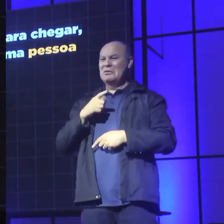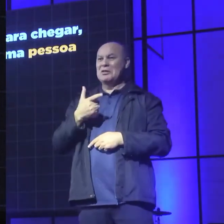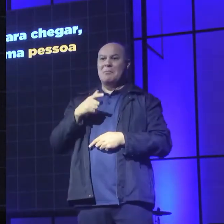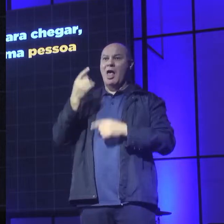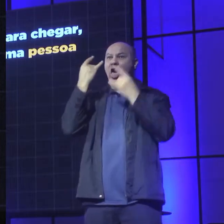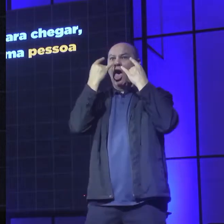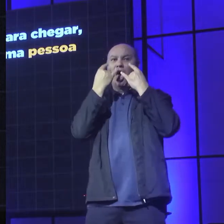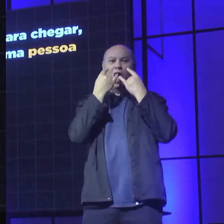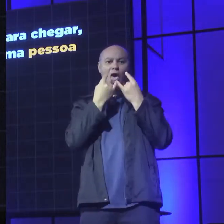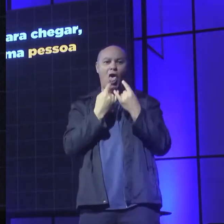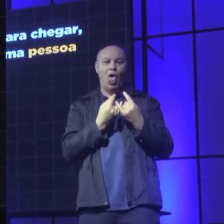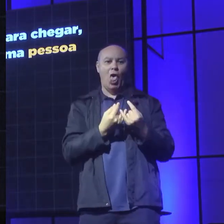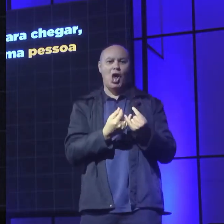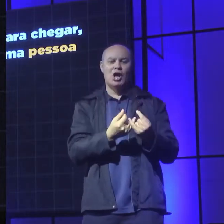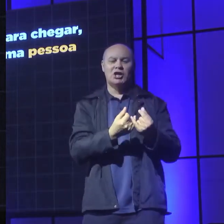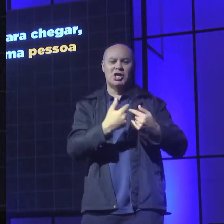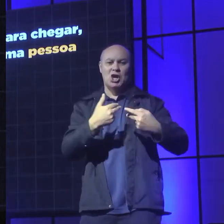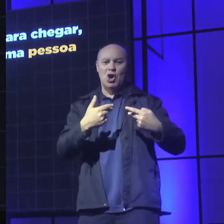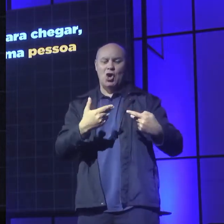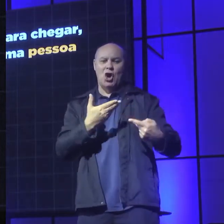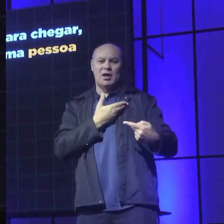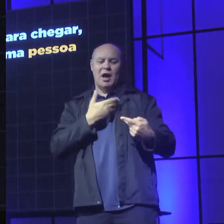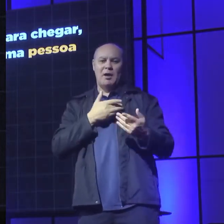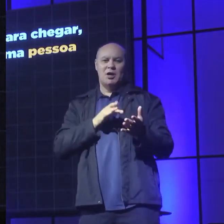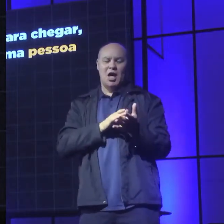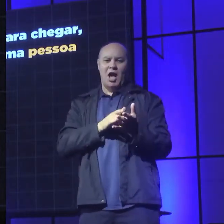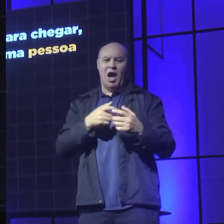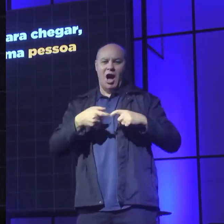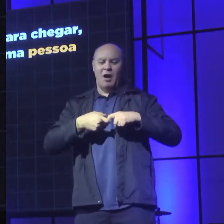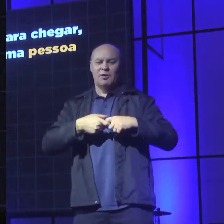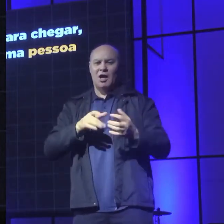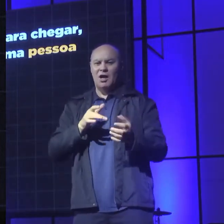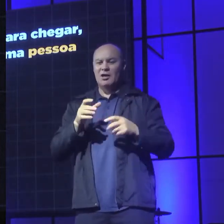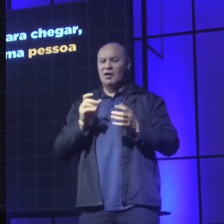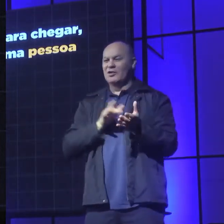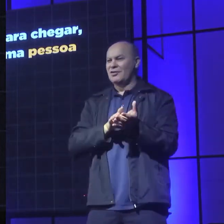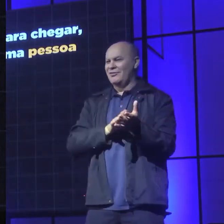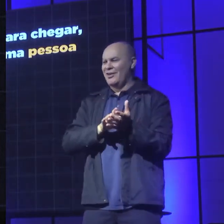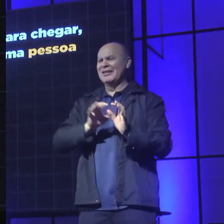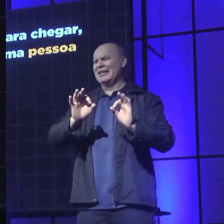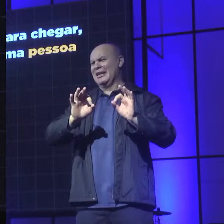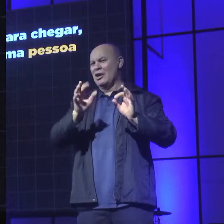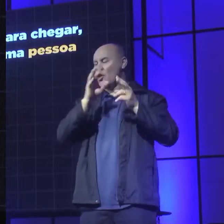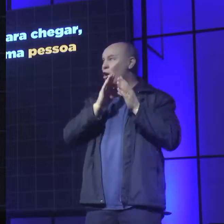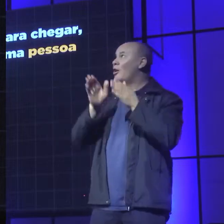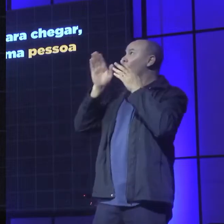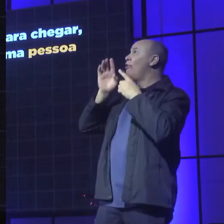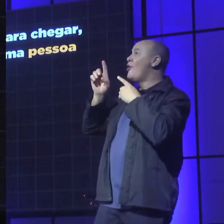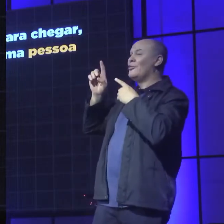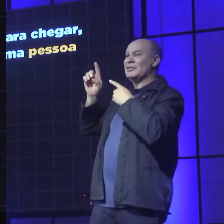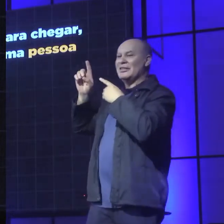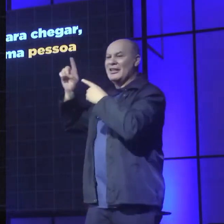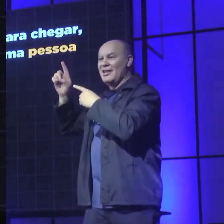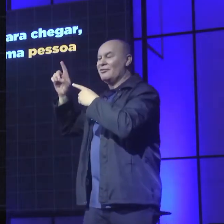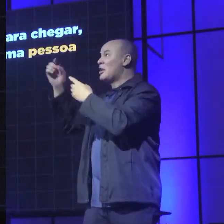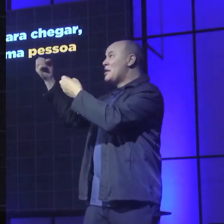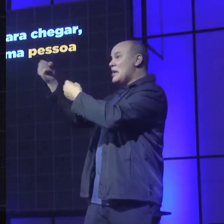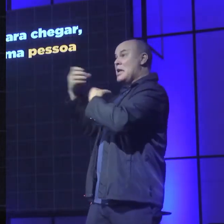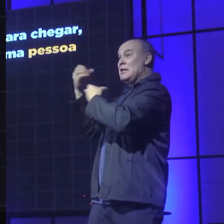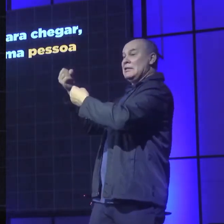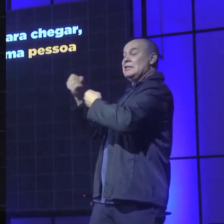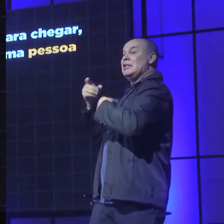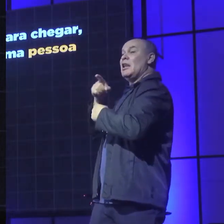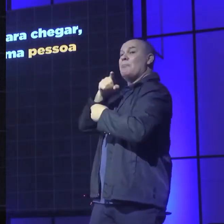vida plena. Ele nos chama para olharmos para com quem nós estamos andando, com quem